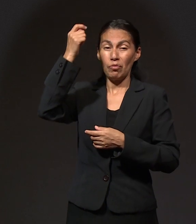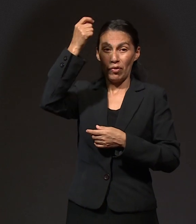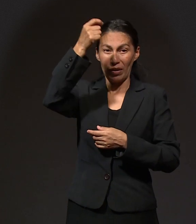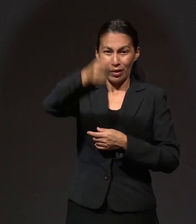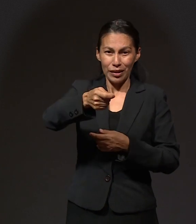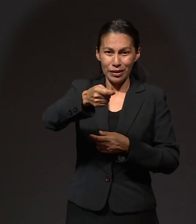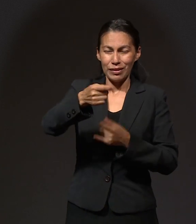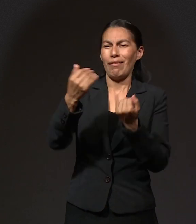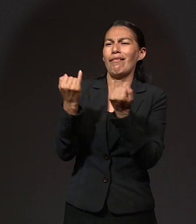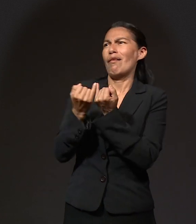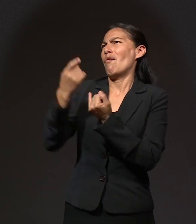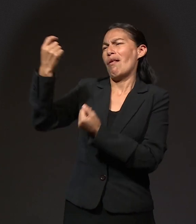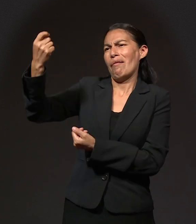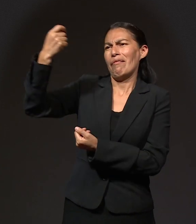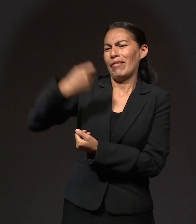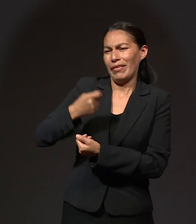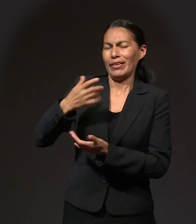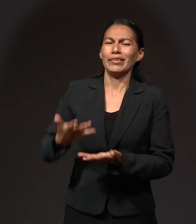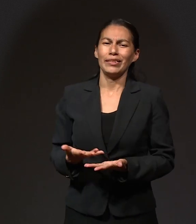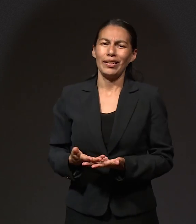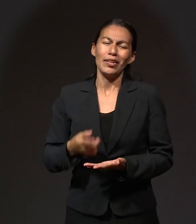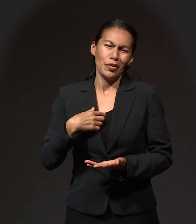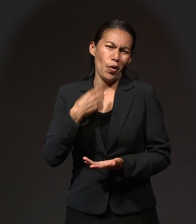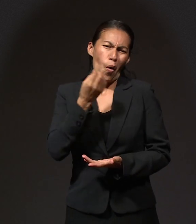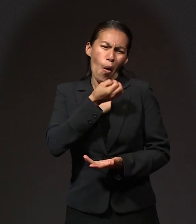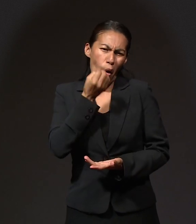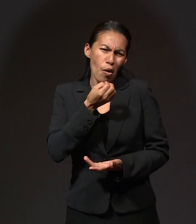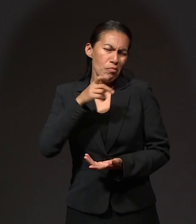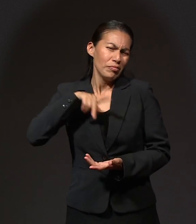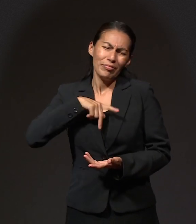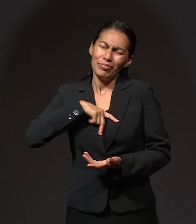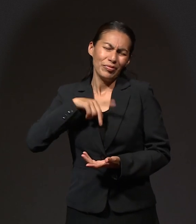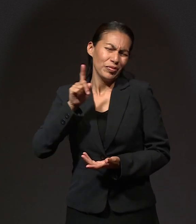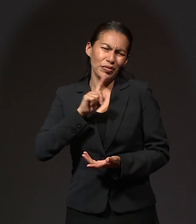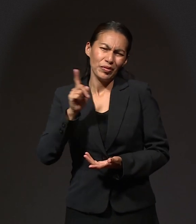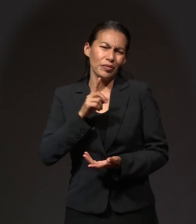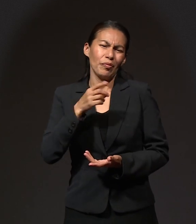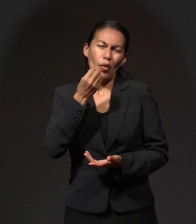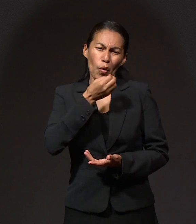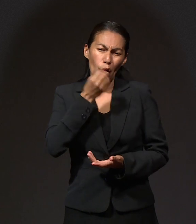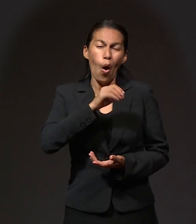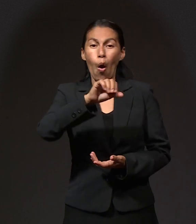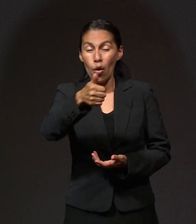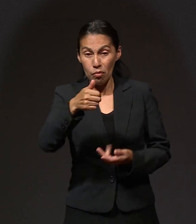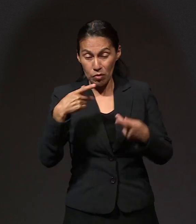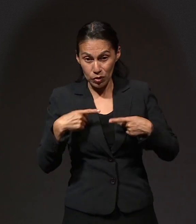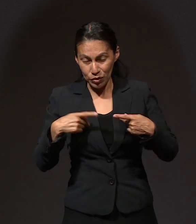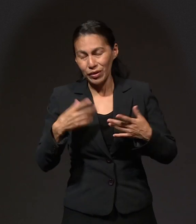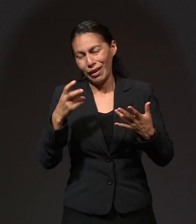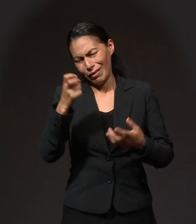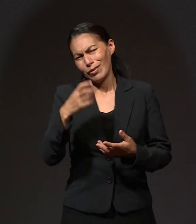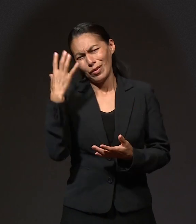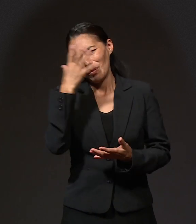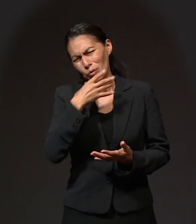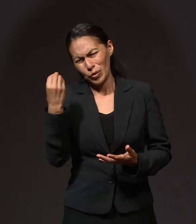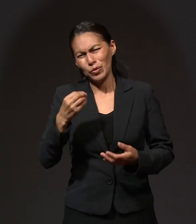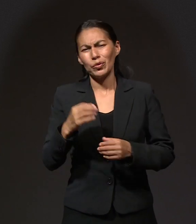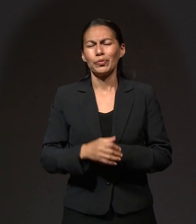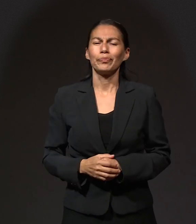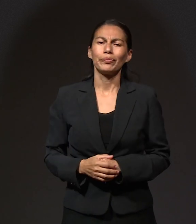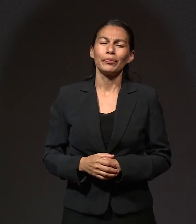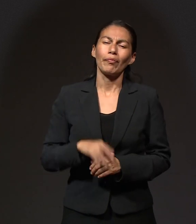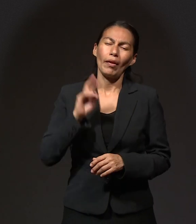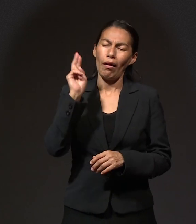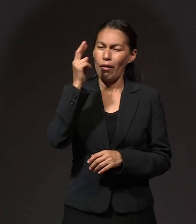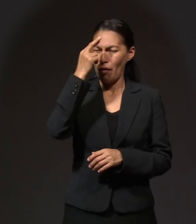y al mismo tiempo Dios se va a encargar de nuestras necesidades. Yo me he dejado en orar, especialmente cuando hay campañas de evangelismo. Recuerdo una campaña donde